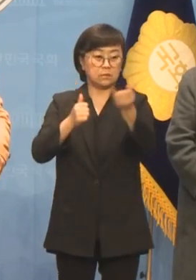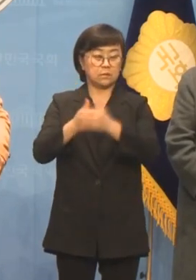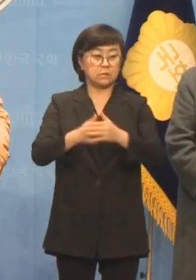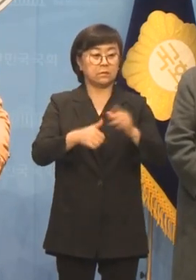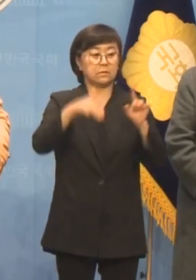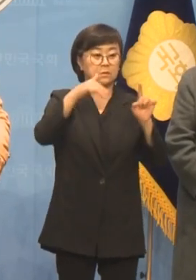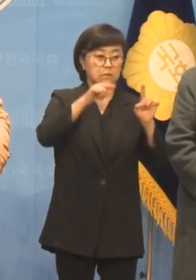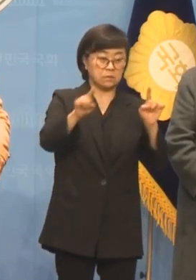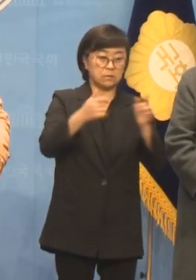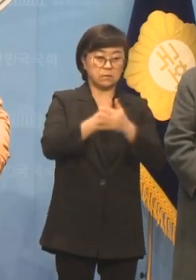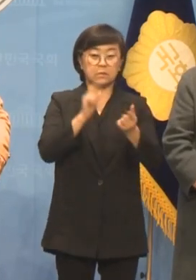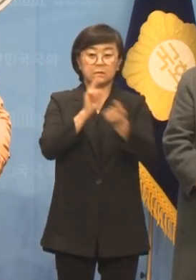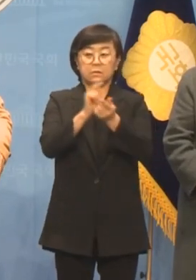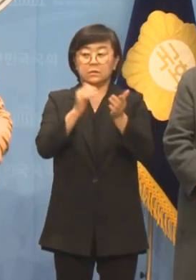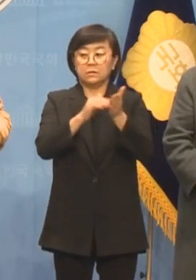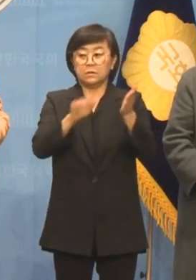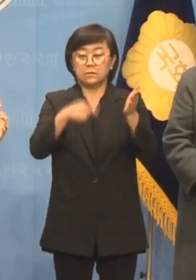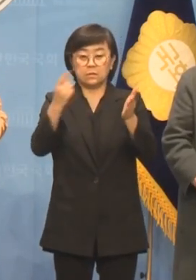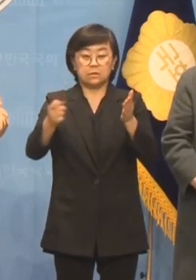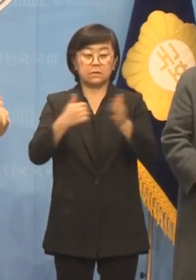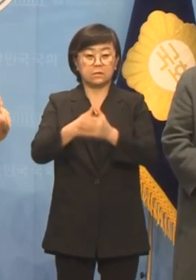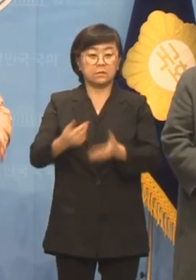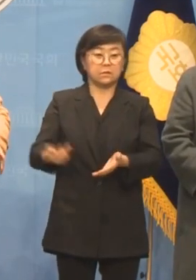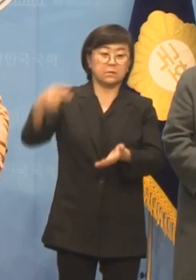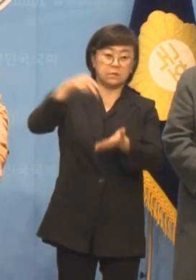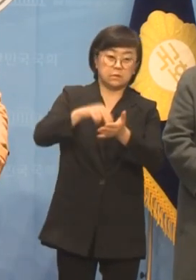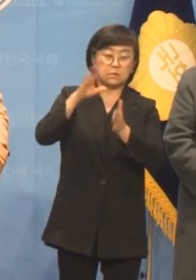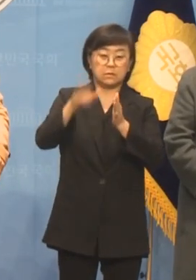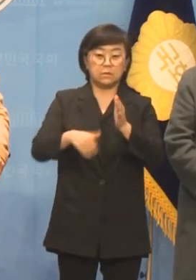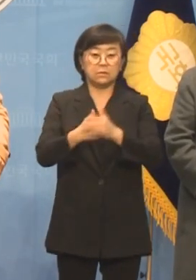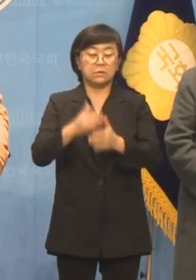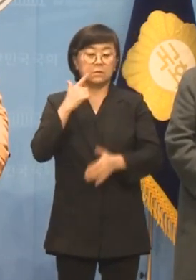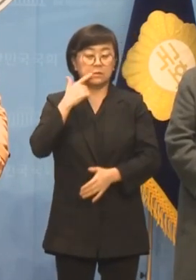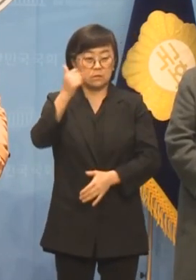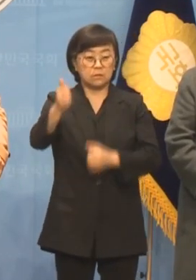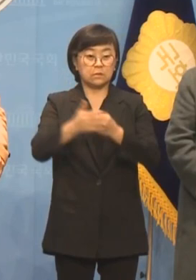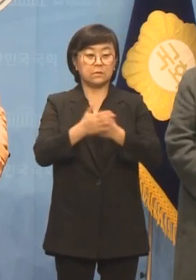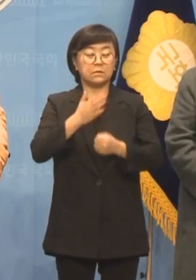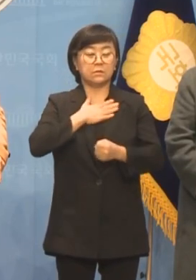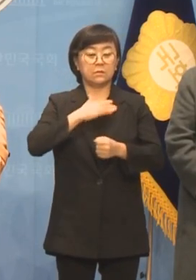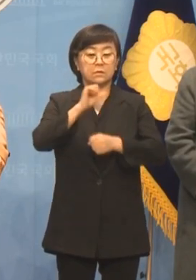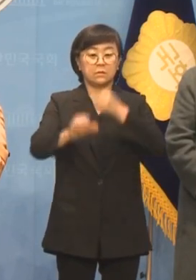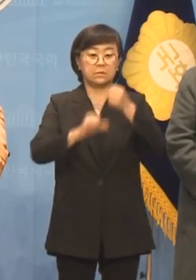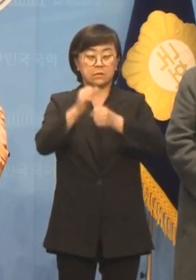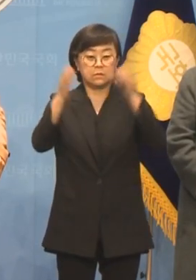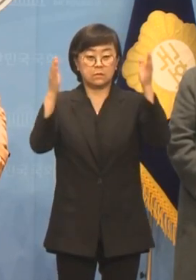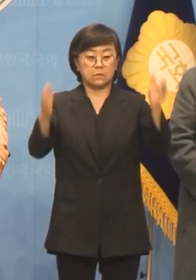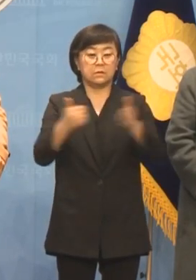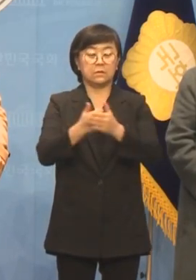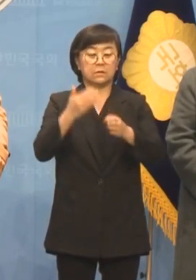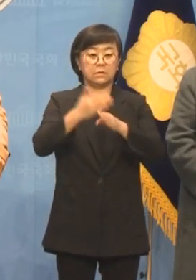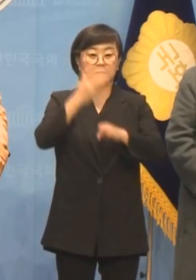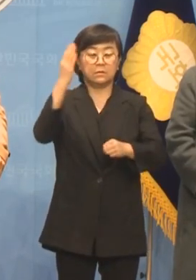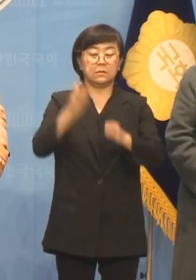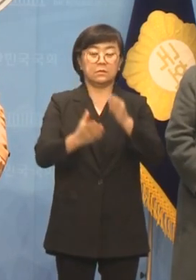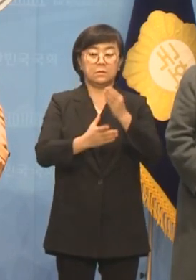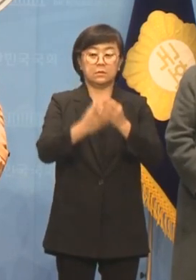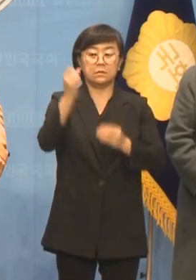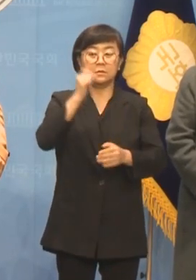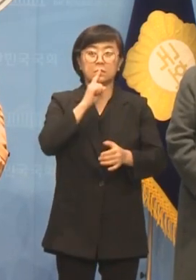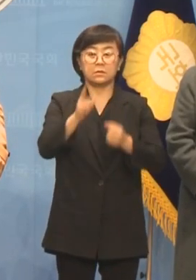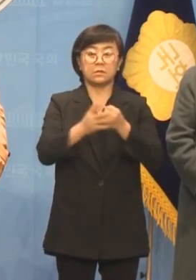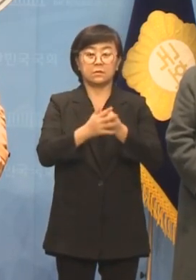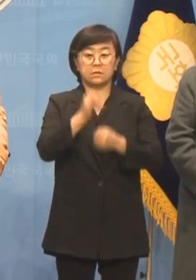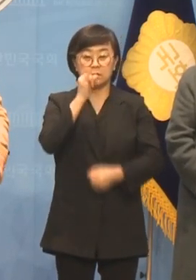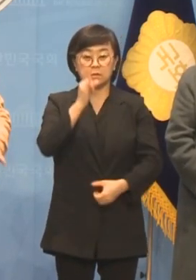1차 접견을 마치고 제가 일어나려고 할 때, 목사님, 내가 5년 임기 내에 통일시킬 거예요, 이런